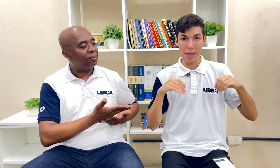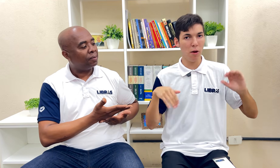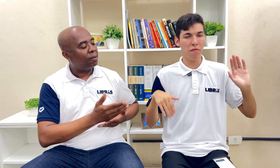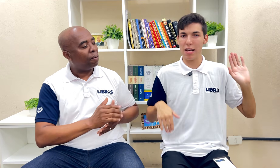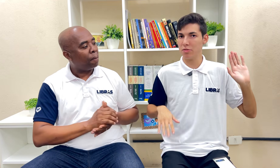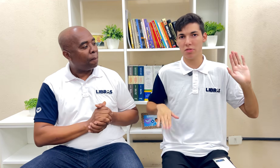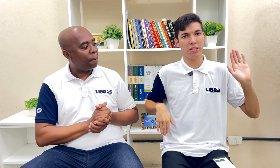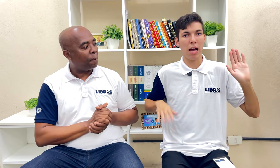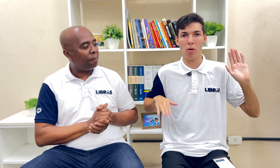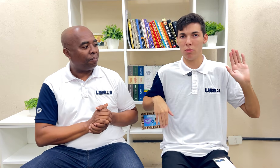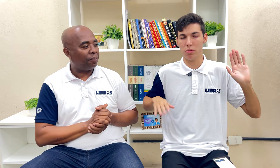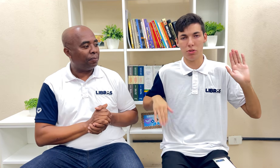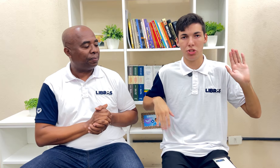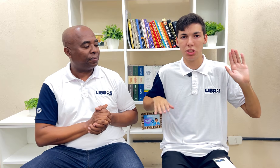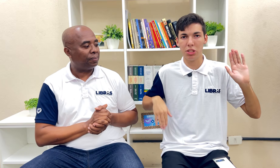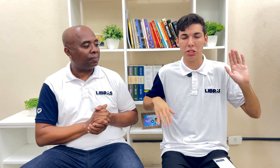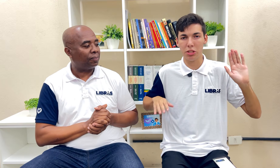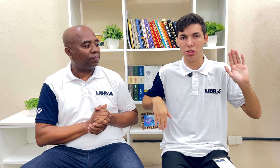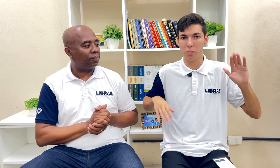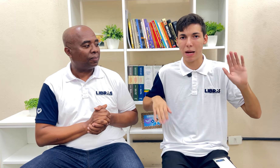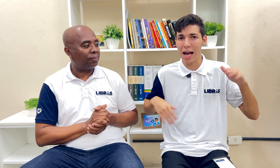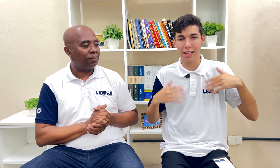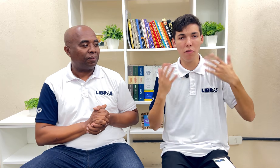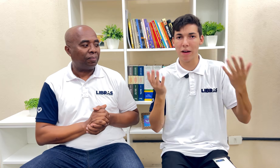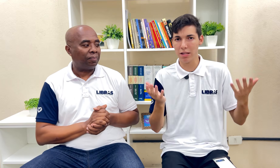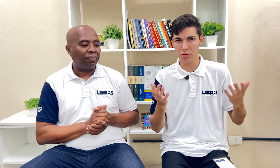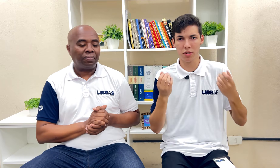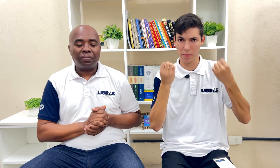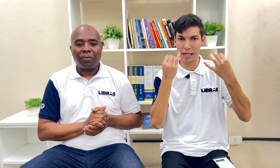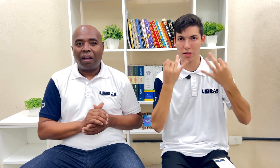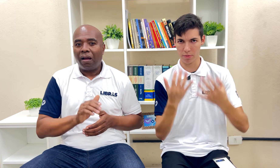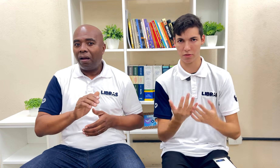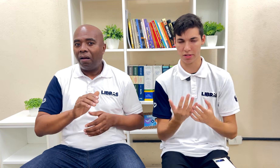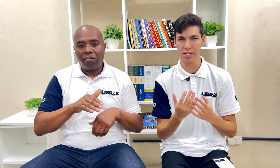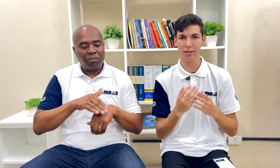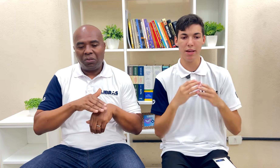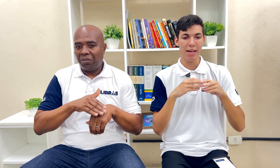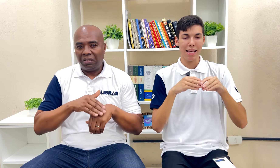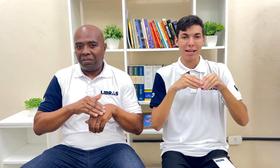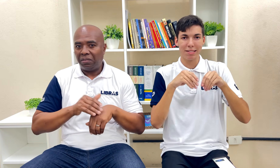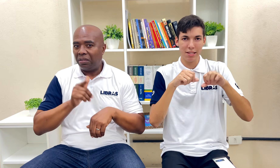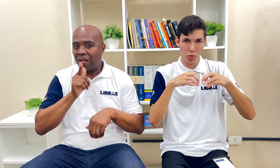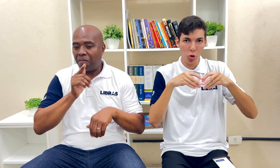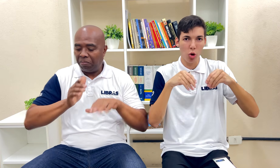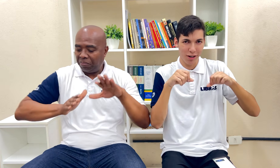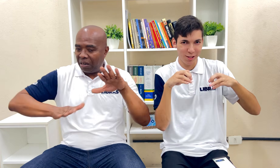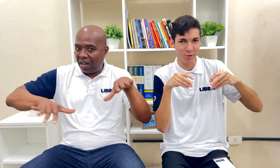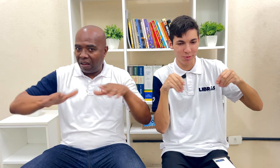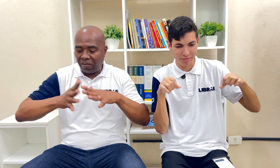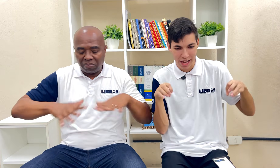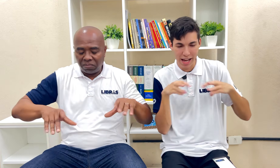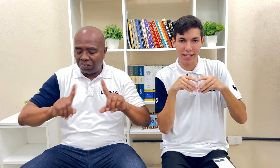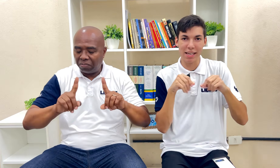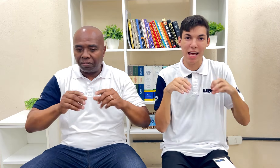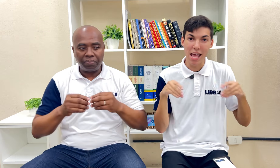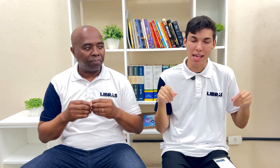Não faço o sinal de praia, não faço, vou explicar isso para vocês. Se eu estou colocando terra aqui, areia